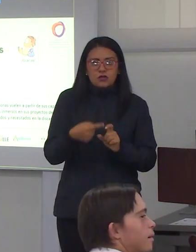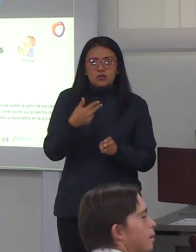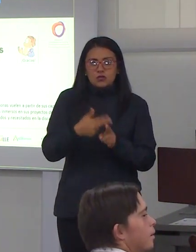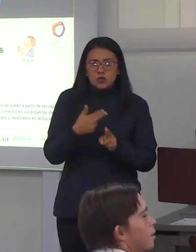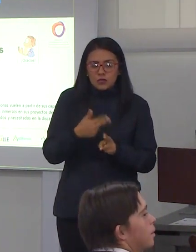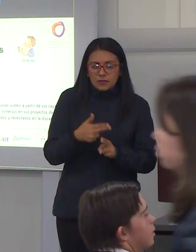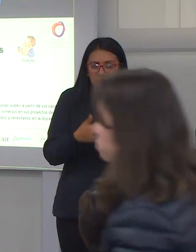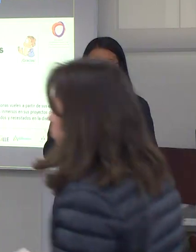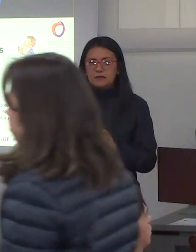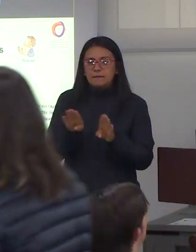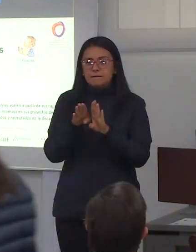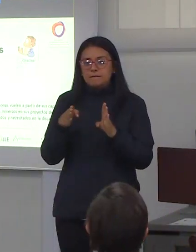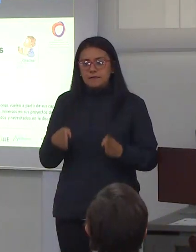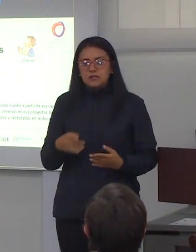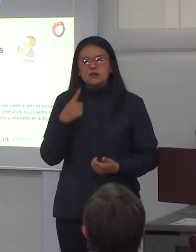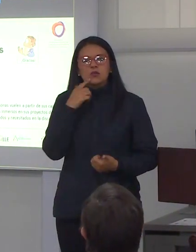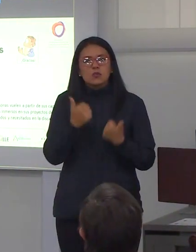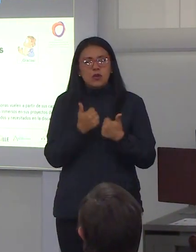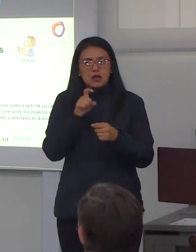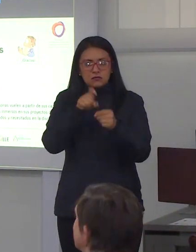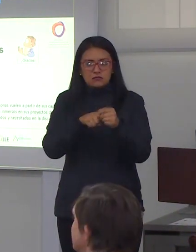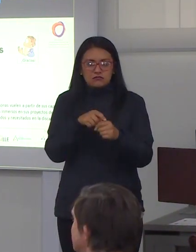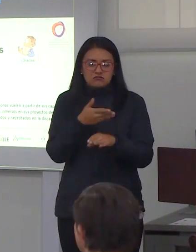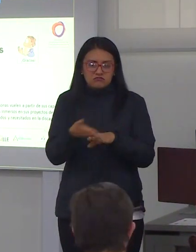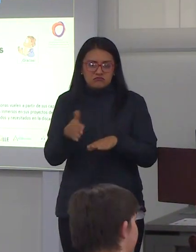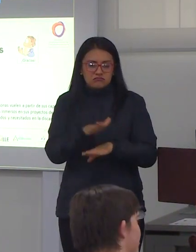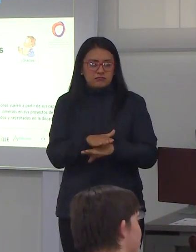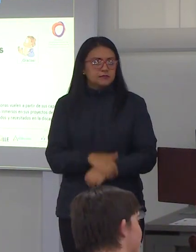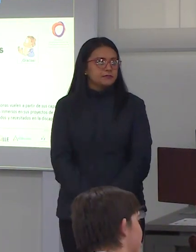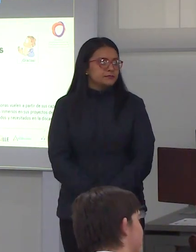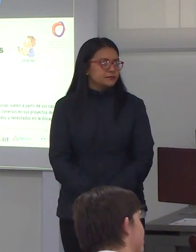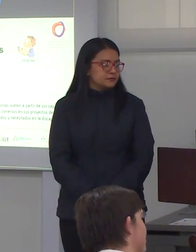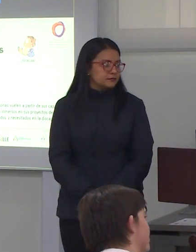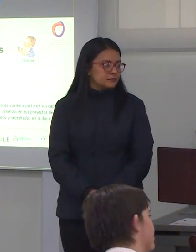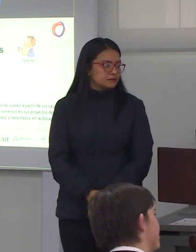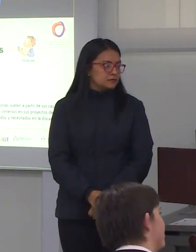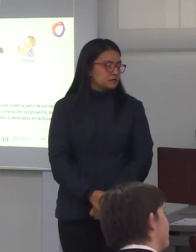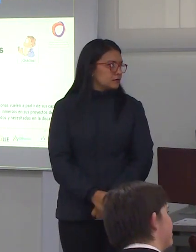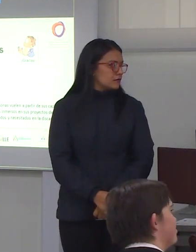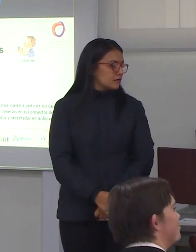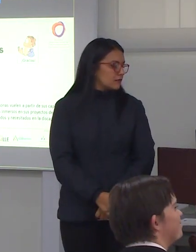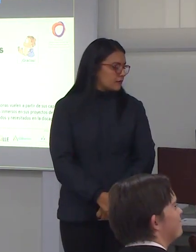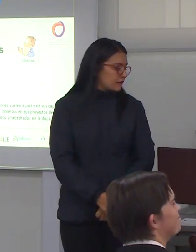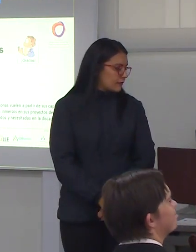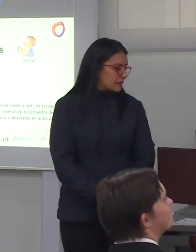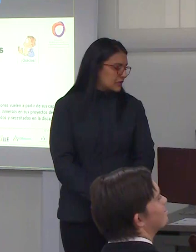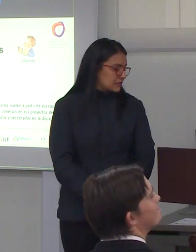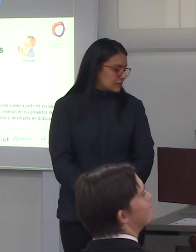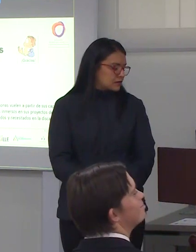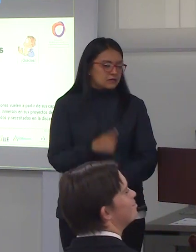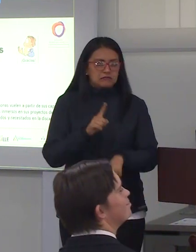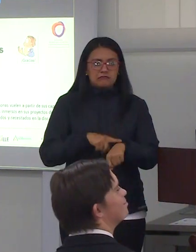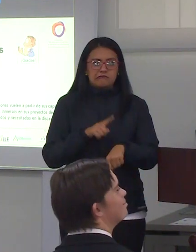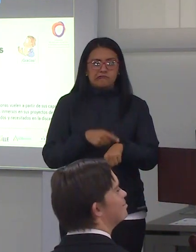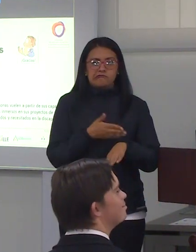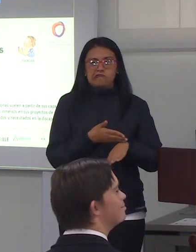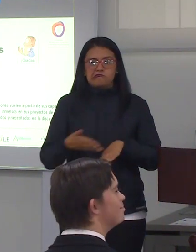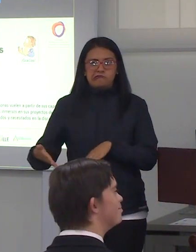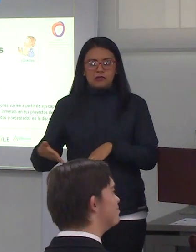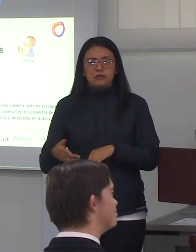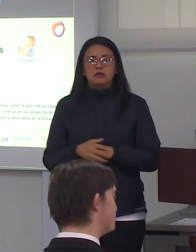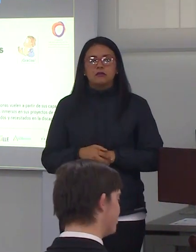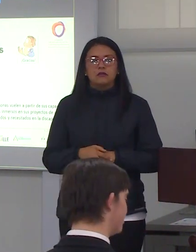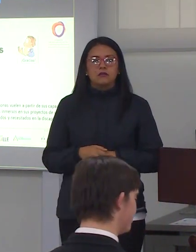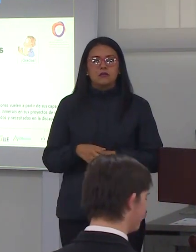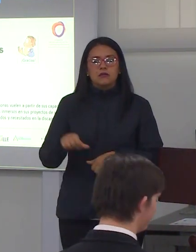su nombre y ponen la mesa en la cual van a trabajar esta tarde bien vamos en una carrera contra el reloj y tenemos